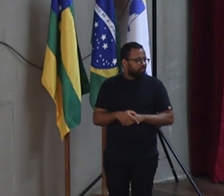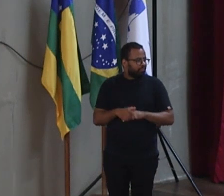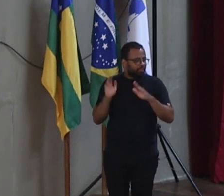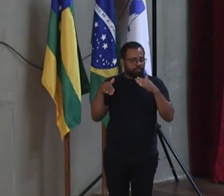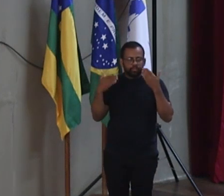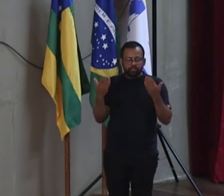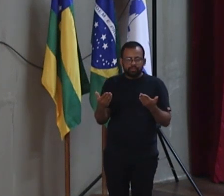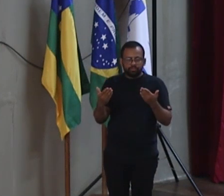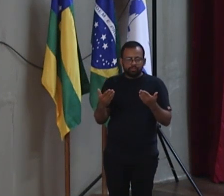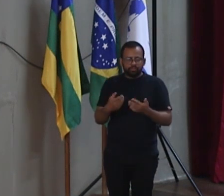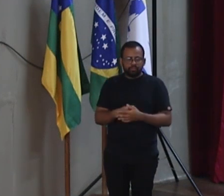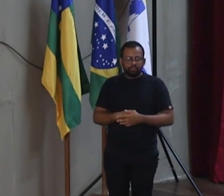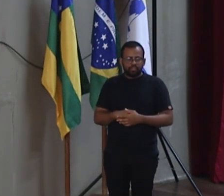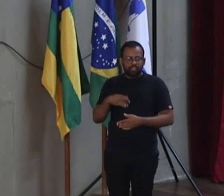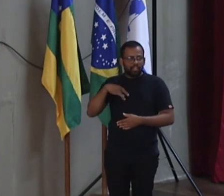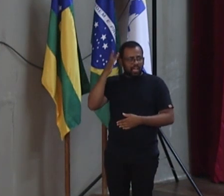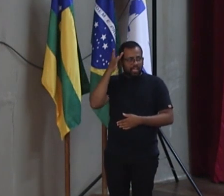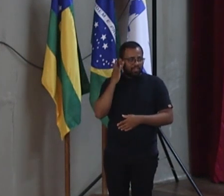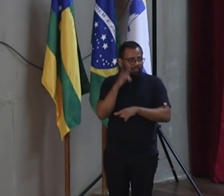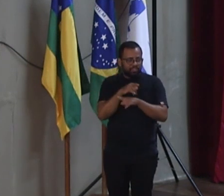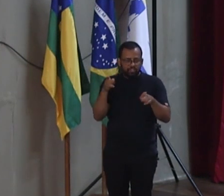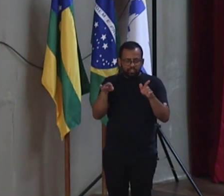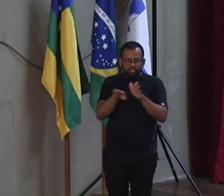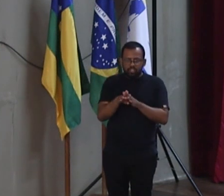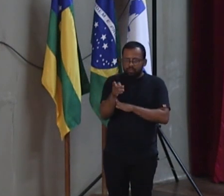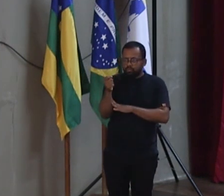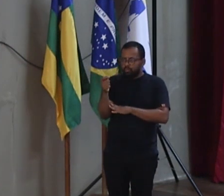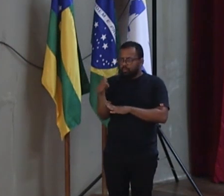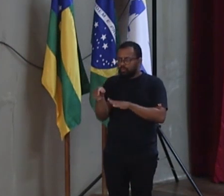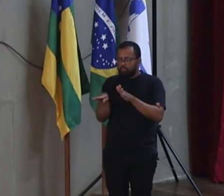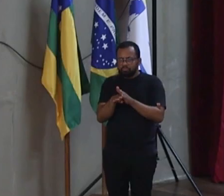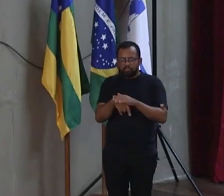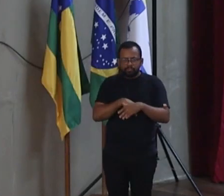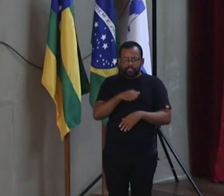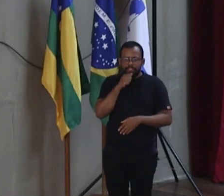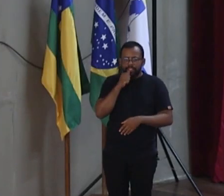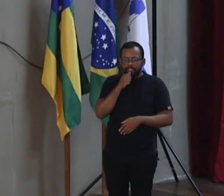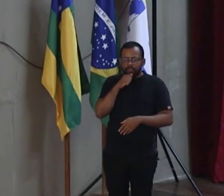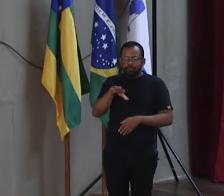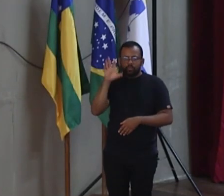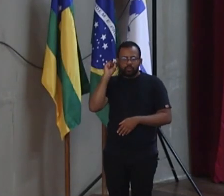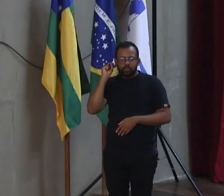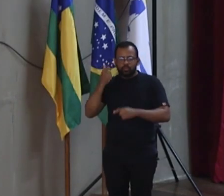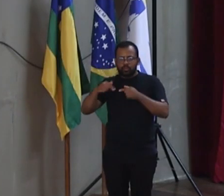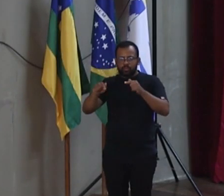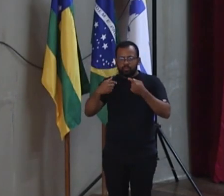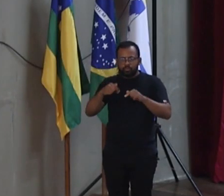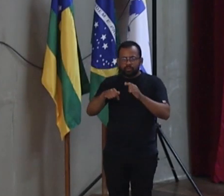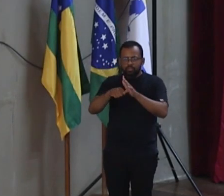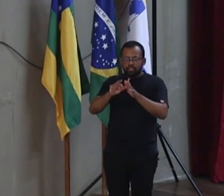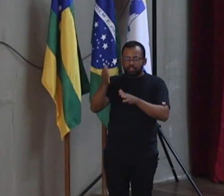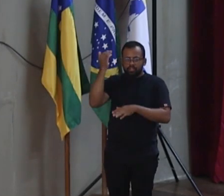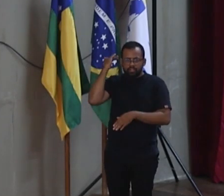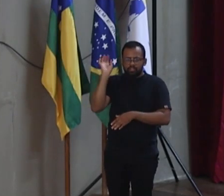Então, acho que para quem chegou há pouco e não escutou a música que está tocando